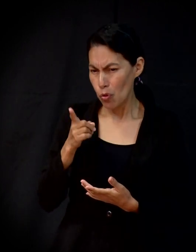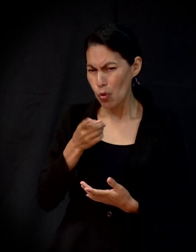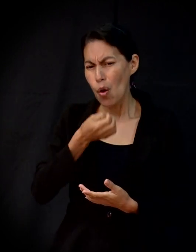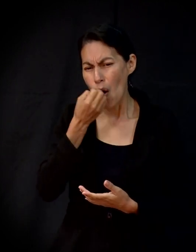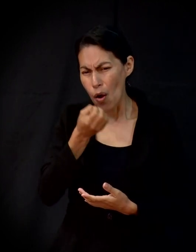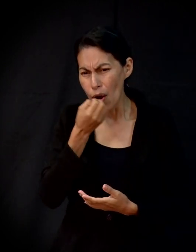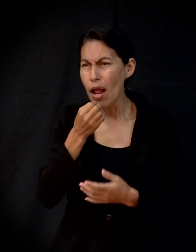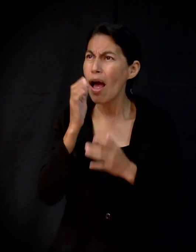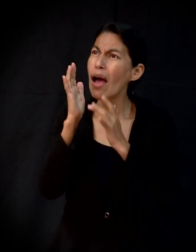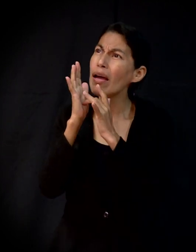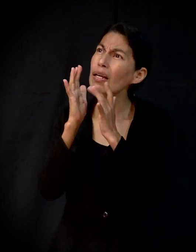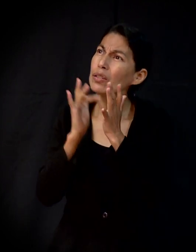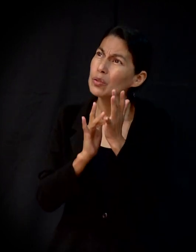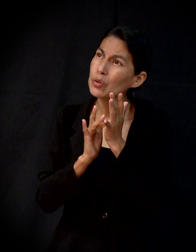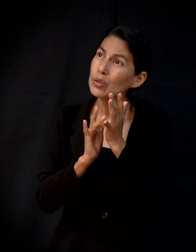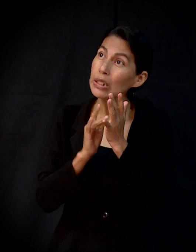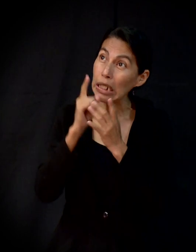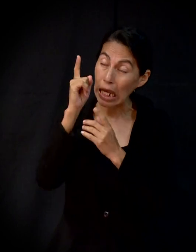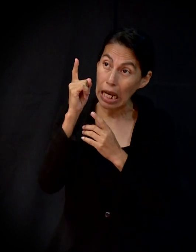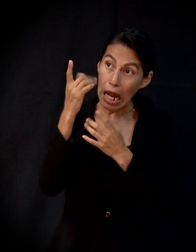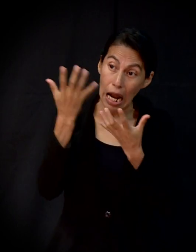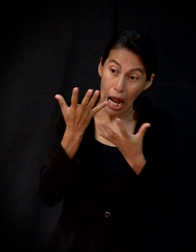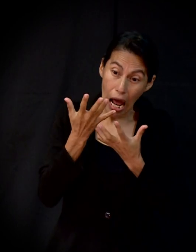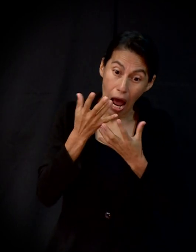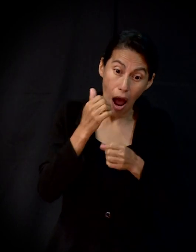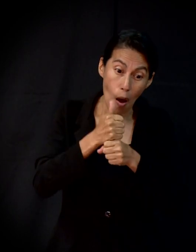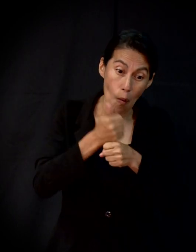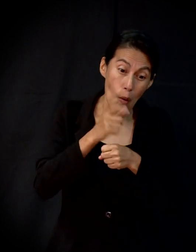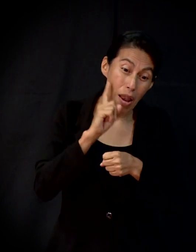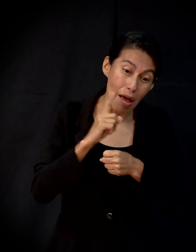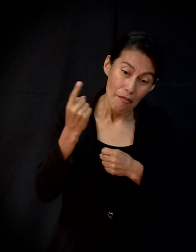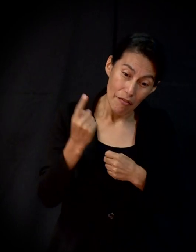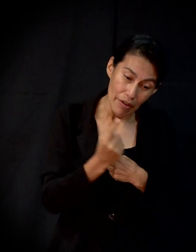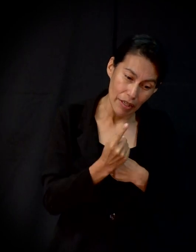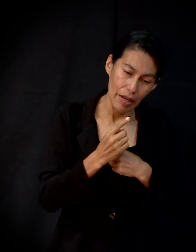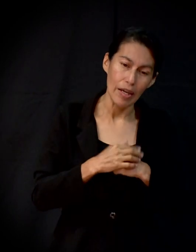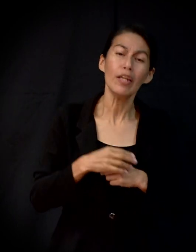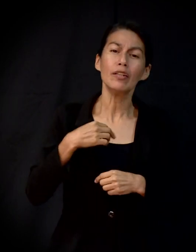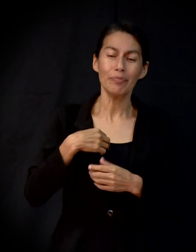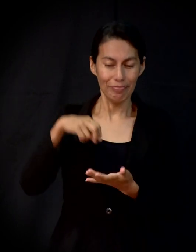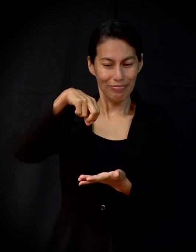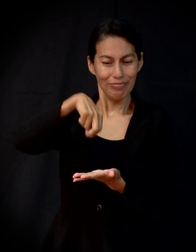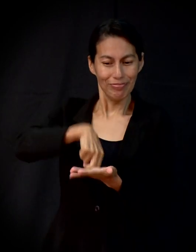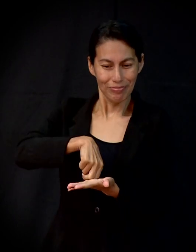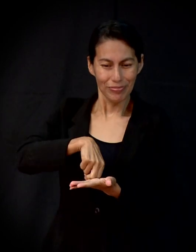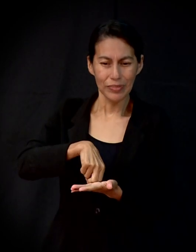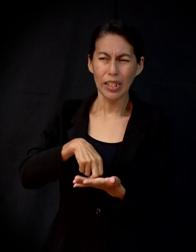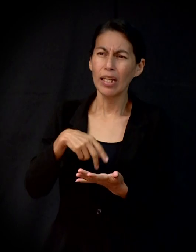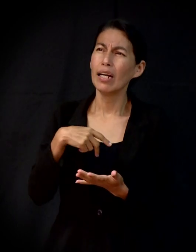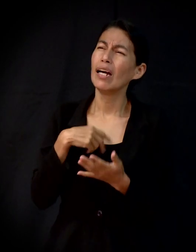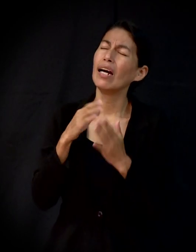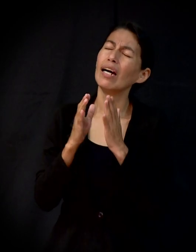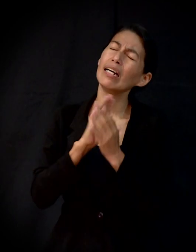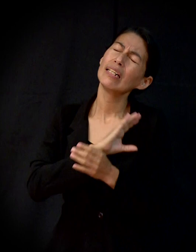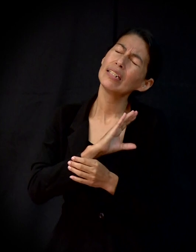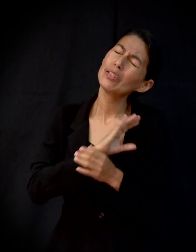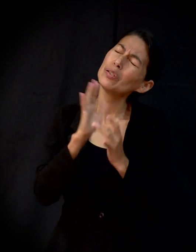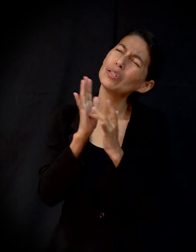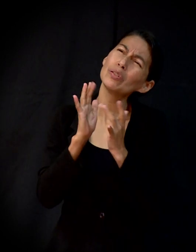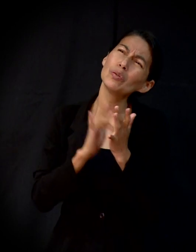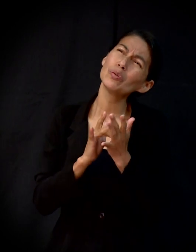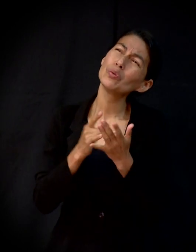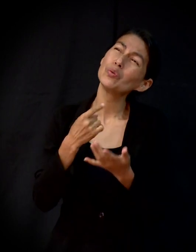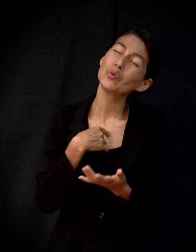aquí. Entonces, me lo pidió y me fui a comer y dije, creo que Jesús, estoy muy